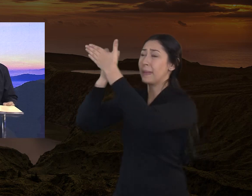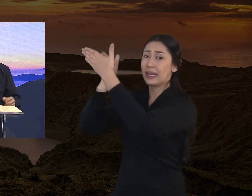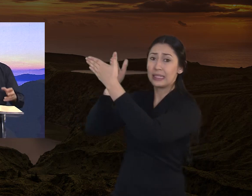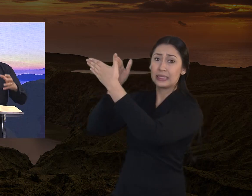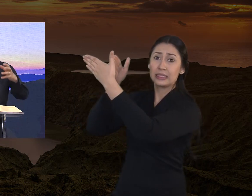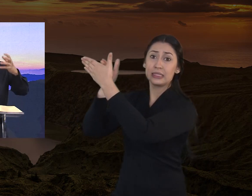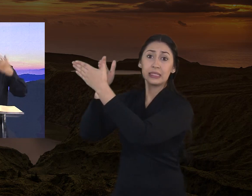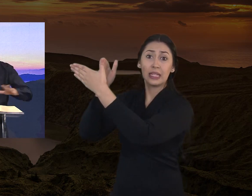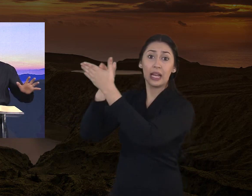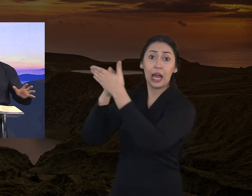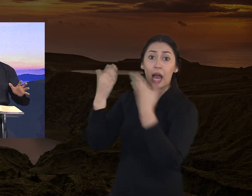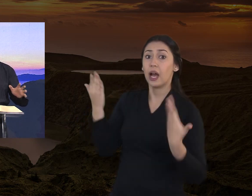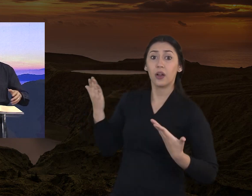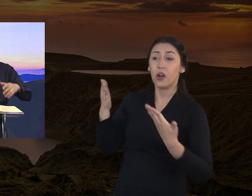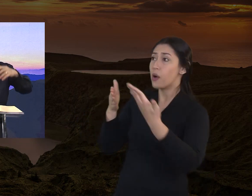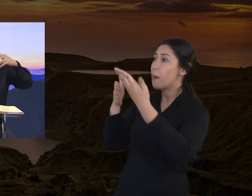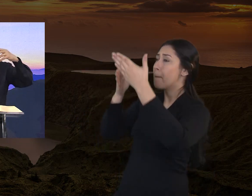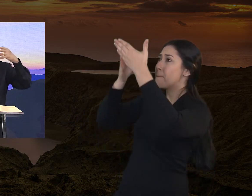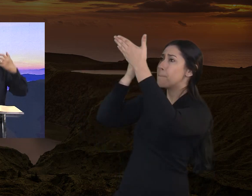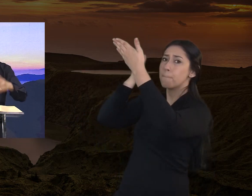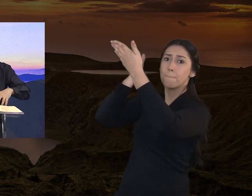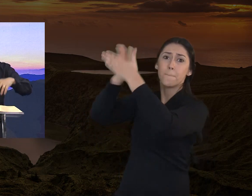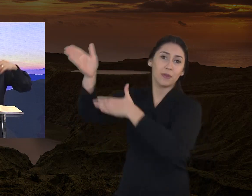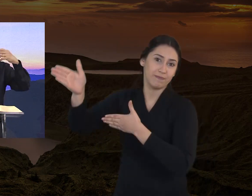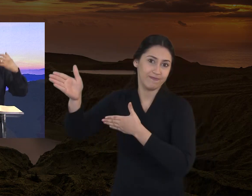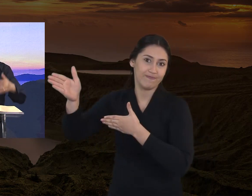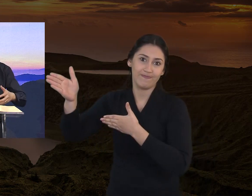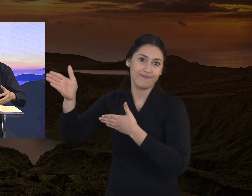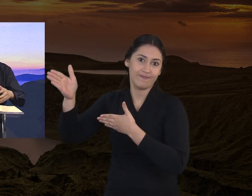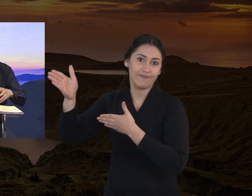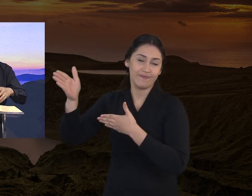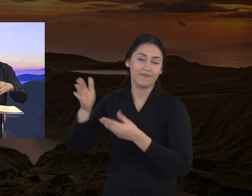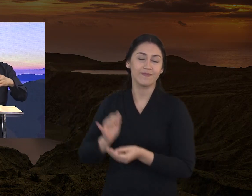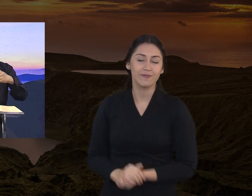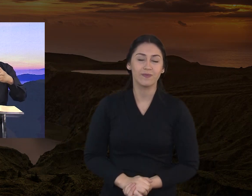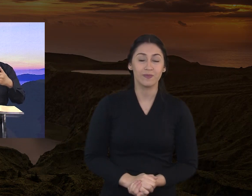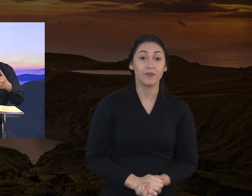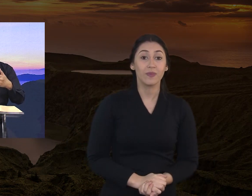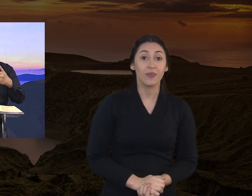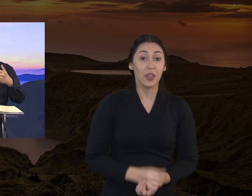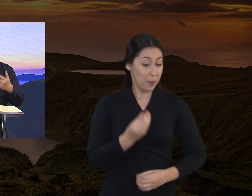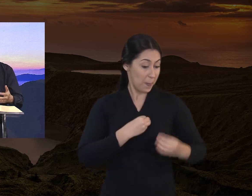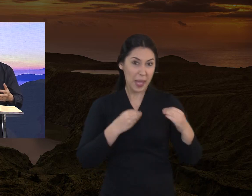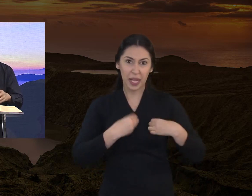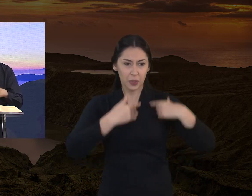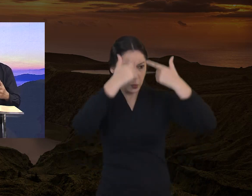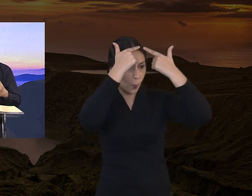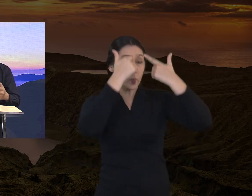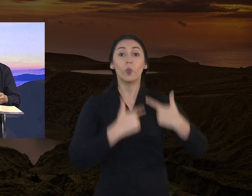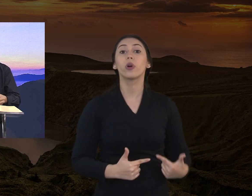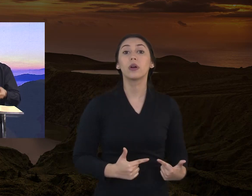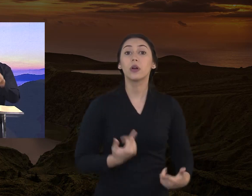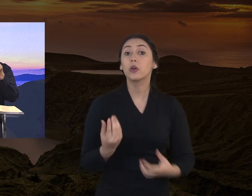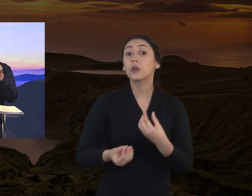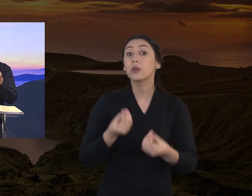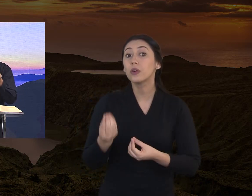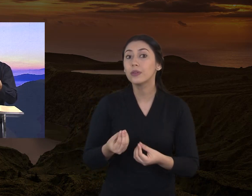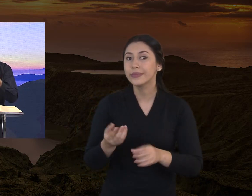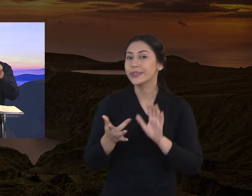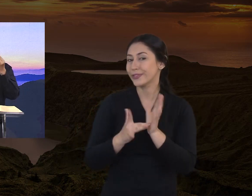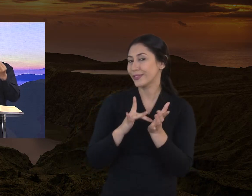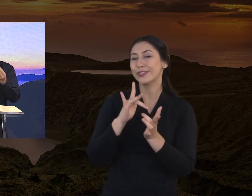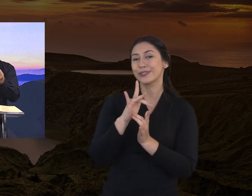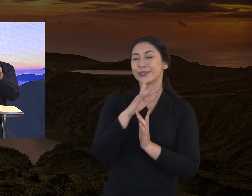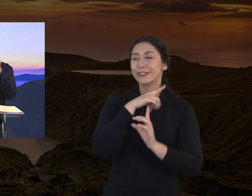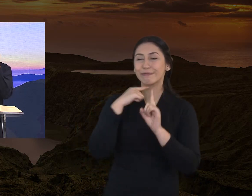Cristo, foi removido. E esse obstáculo de pecado, foi removido justamente pela redenção.